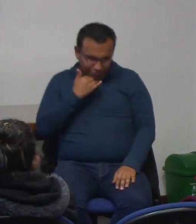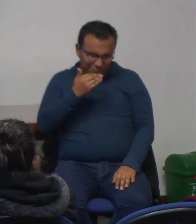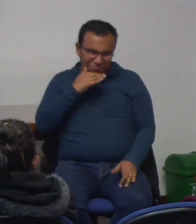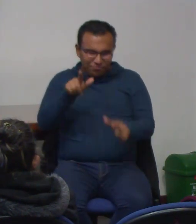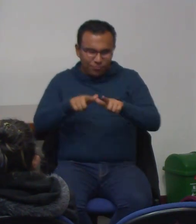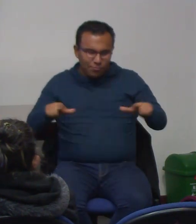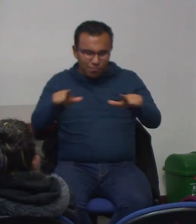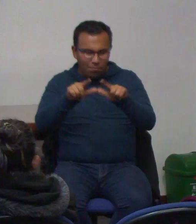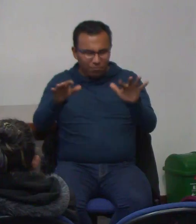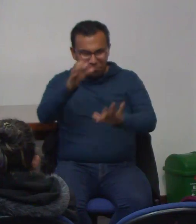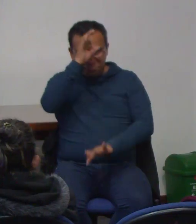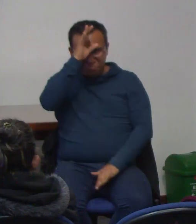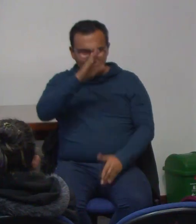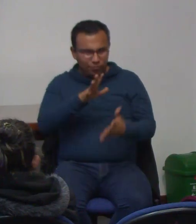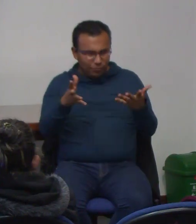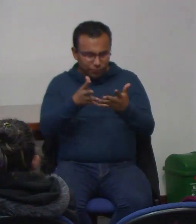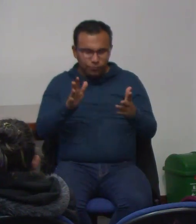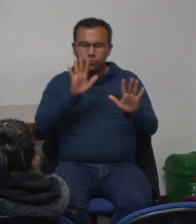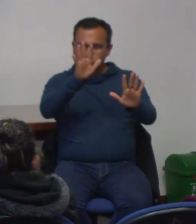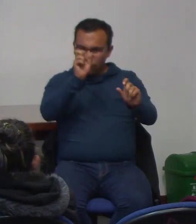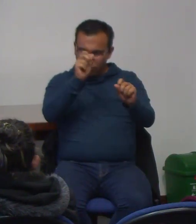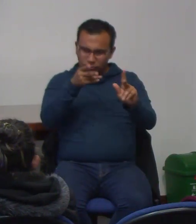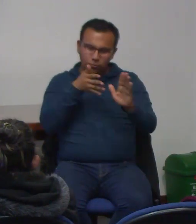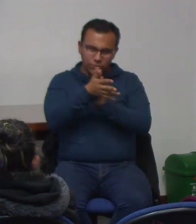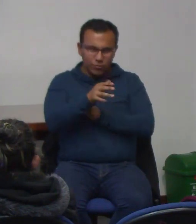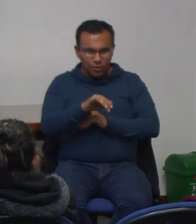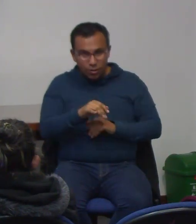ubicado porque realmente no no sé dónde está ubicado